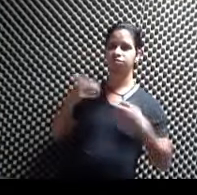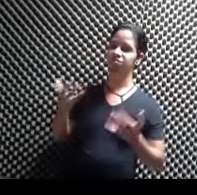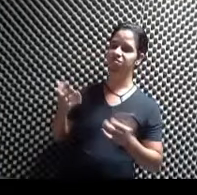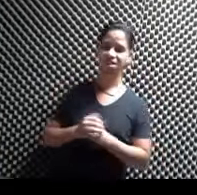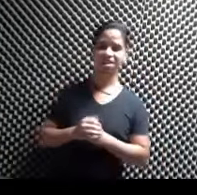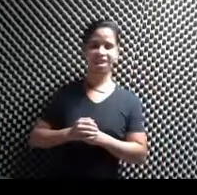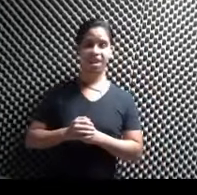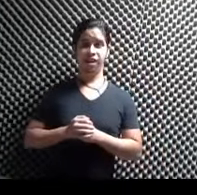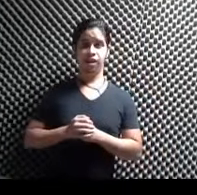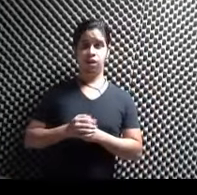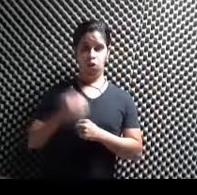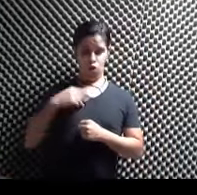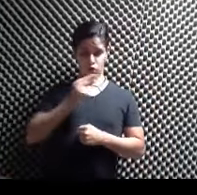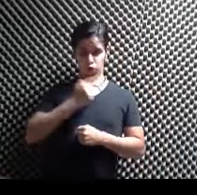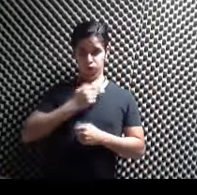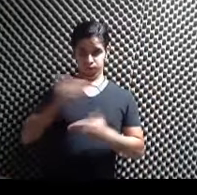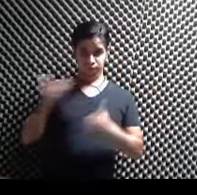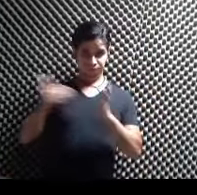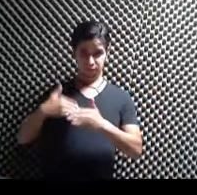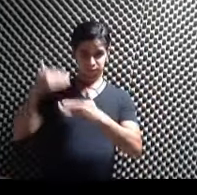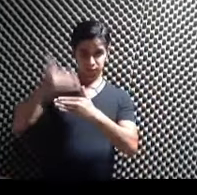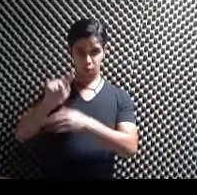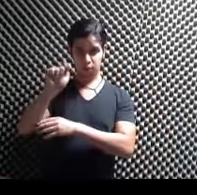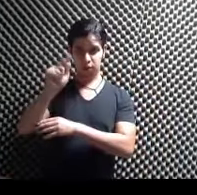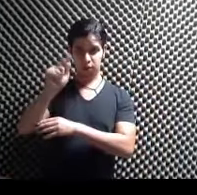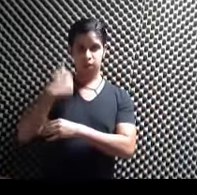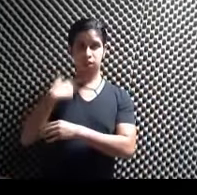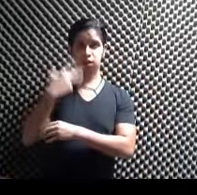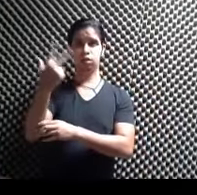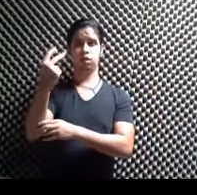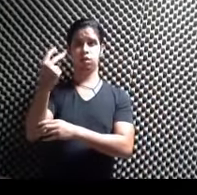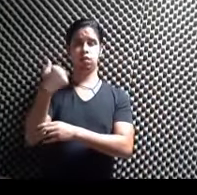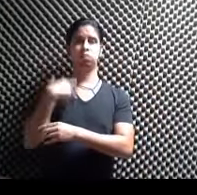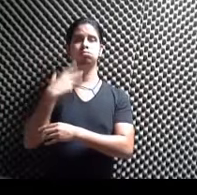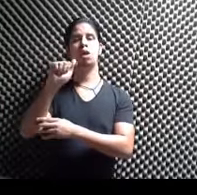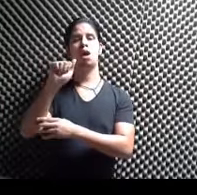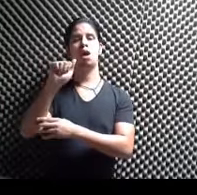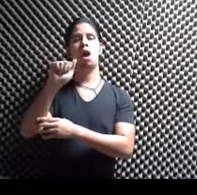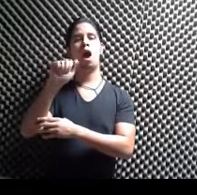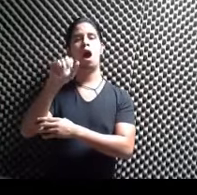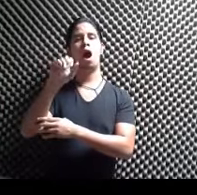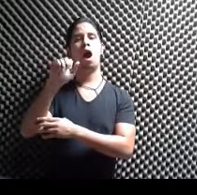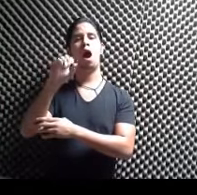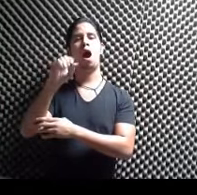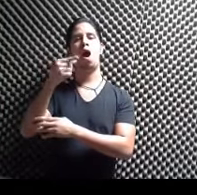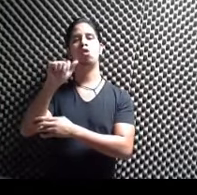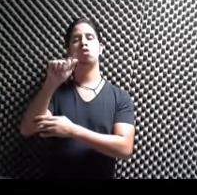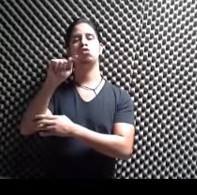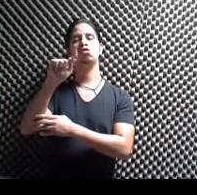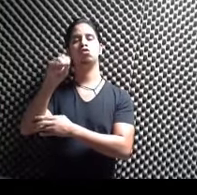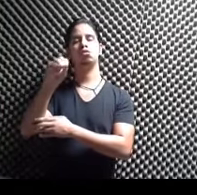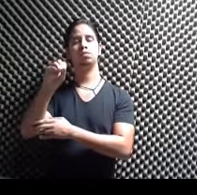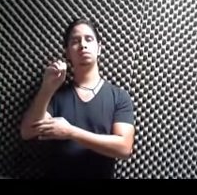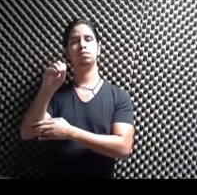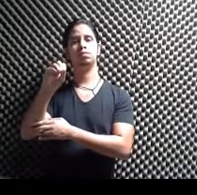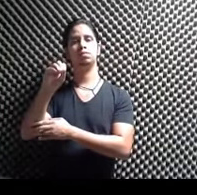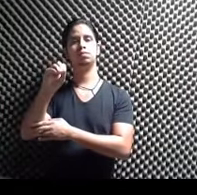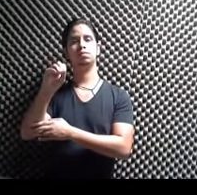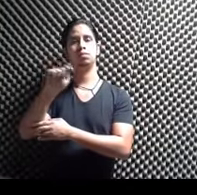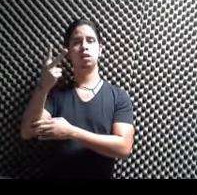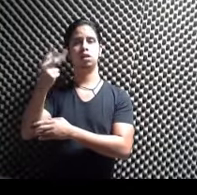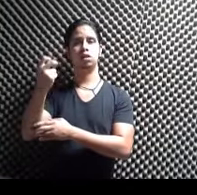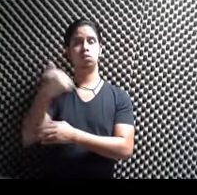próximo martes 13 de agosto, me parece que es. Martes 13, sí. Sí, ¿verdad? 13. Martes, sí, 13. Martes 13. Ay, Virgen Santa. Un día bueno. Dios. Un día bien